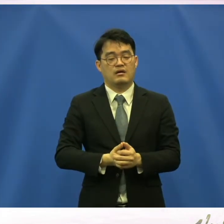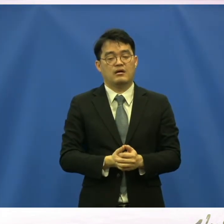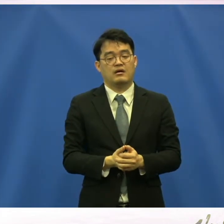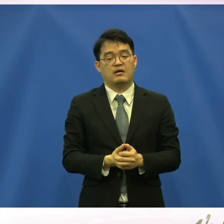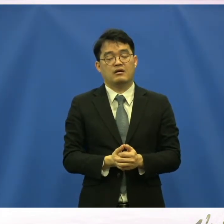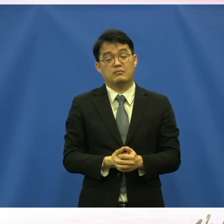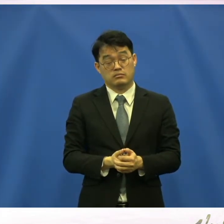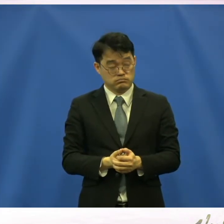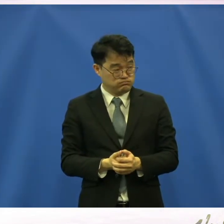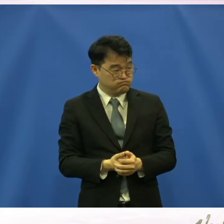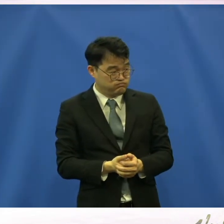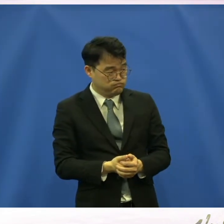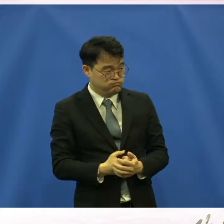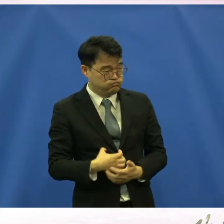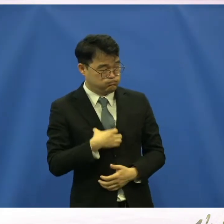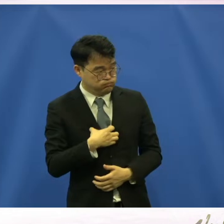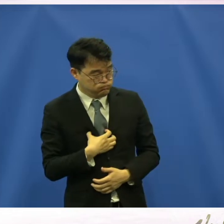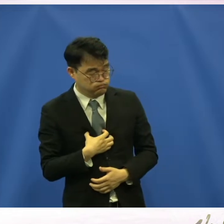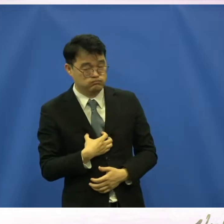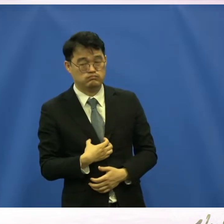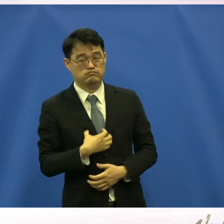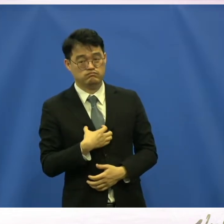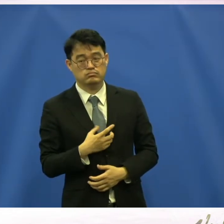괴상한 거예요, 여러분.